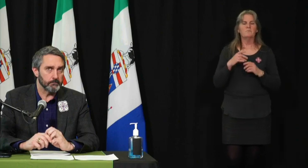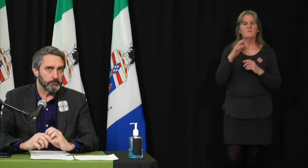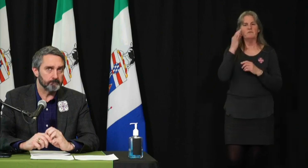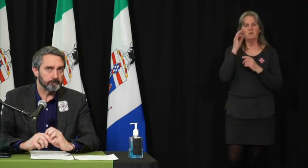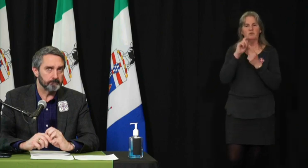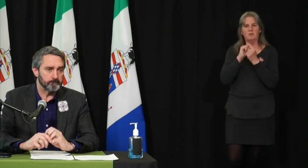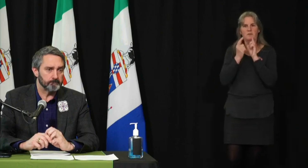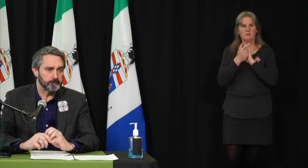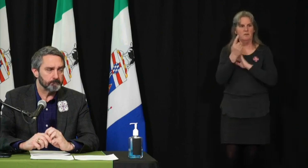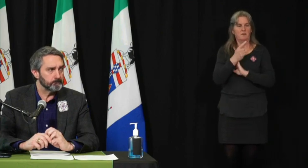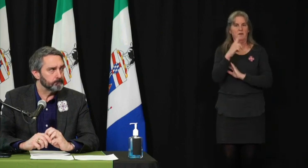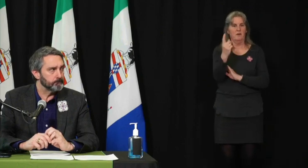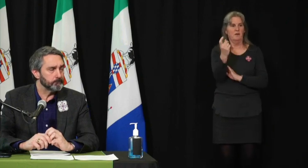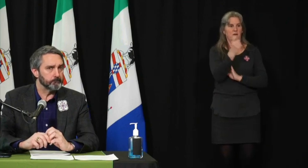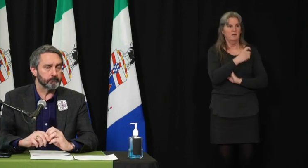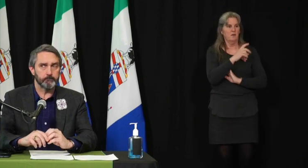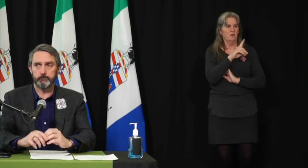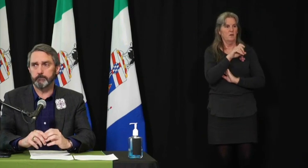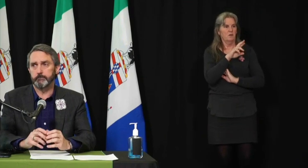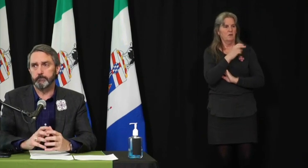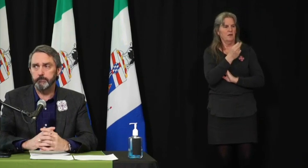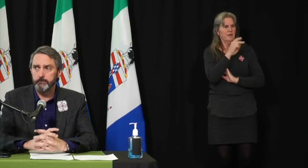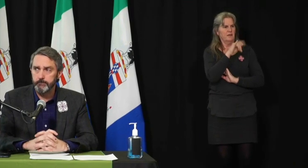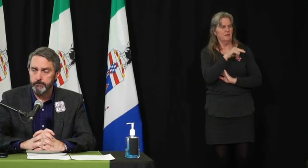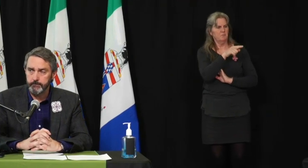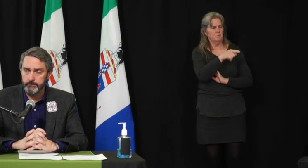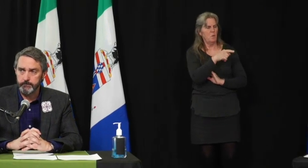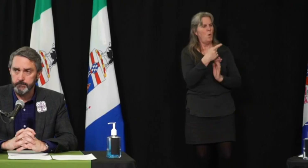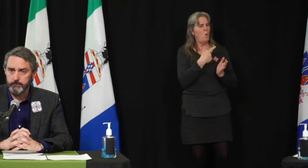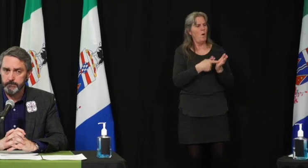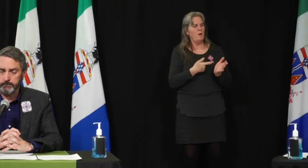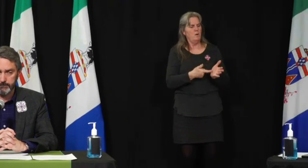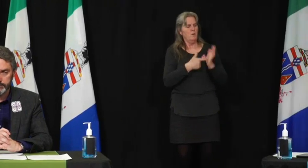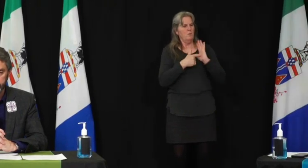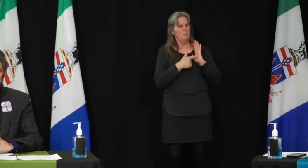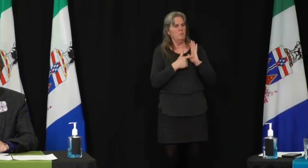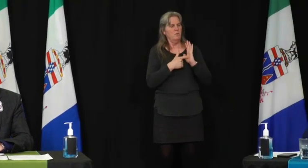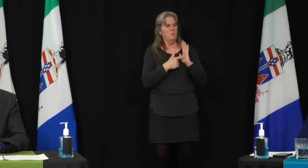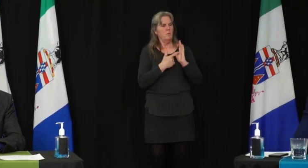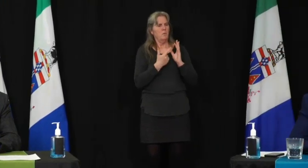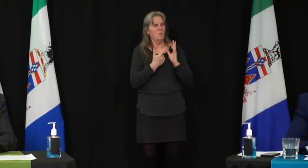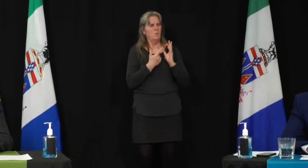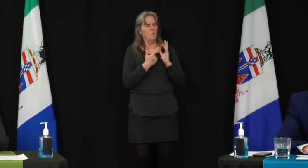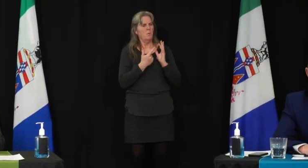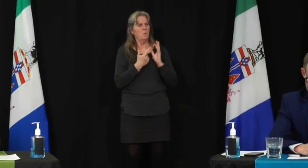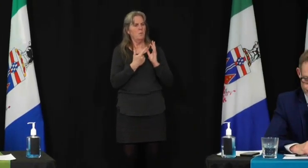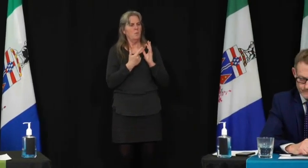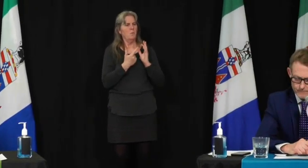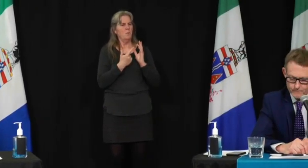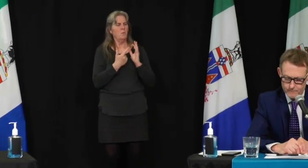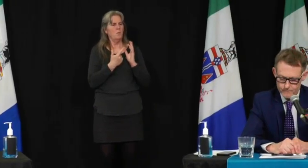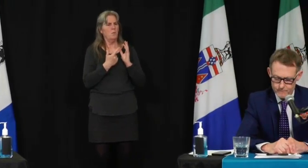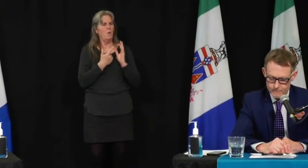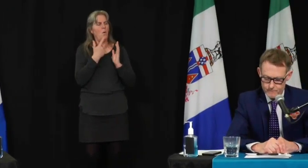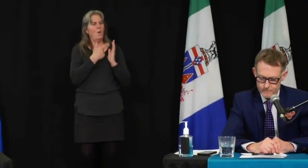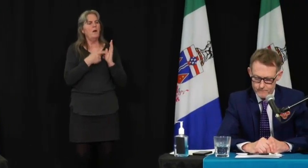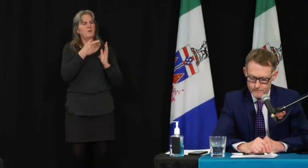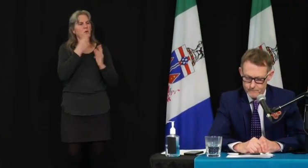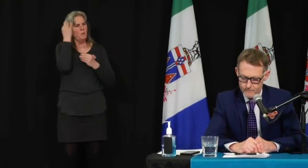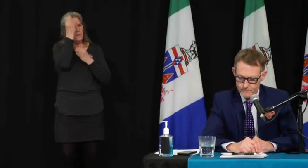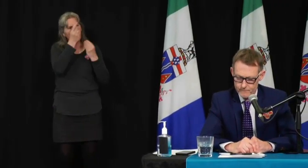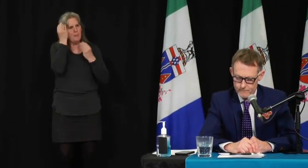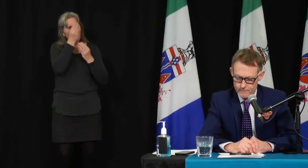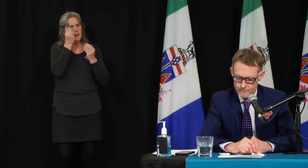question is for Dr. Hanley. What factors or conditions have been taken into consideration in canceling